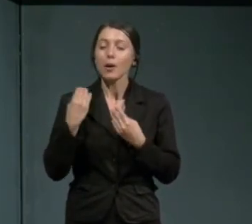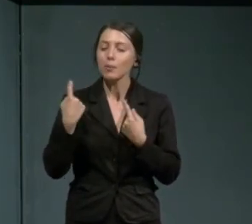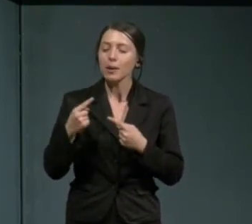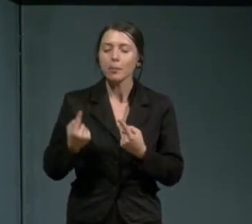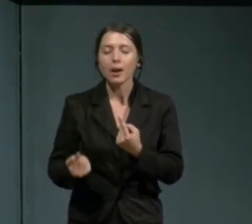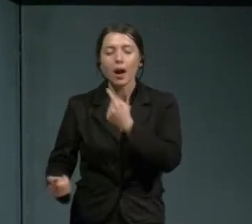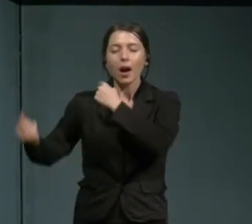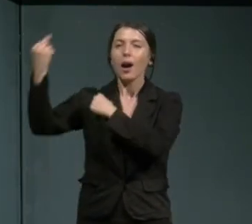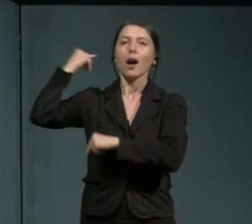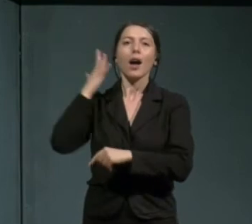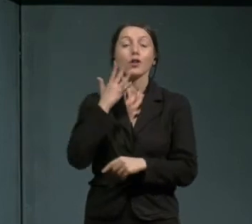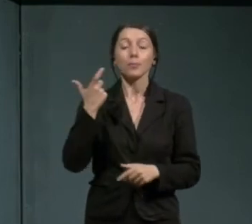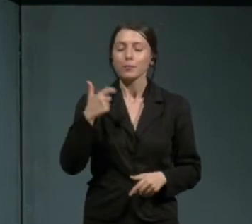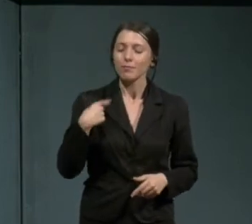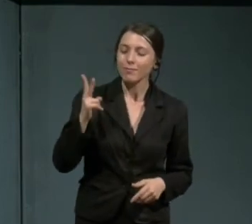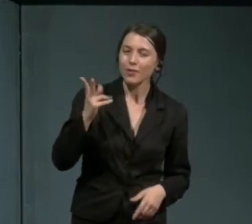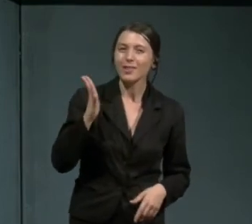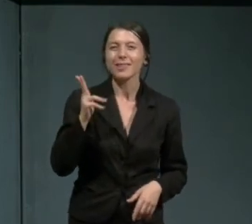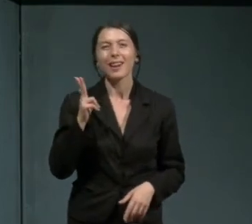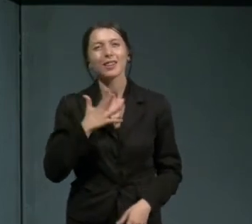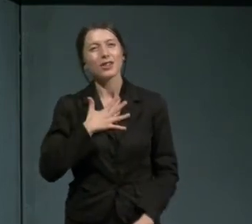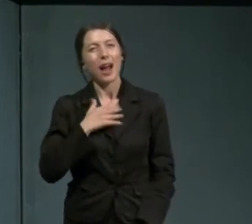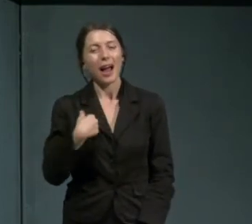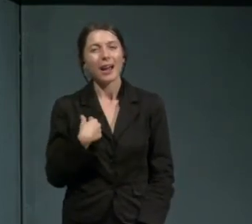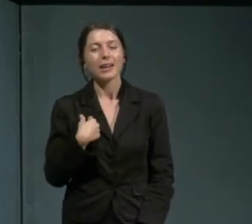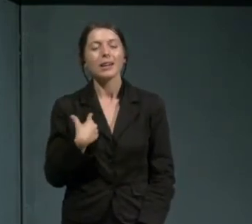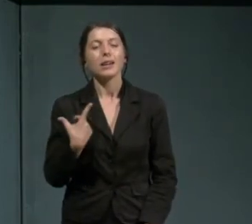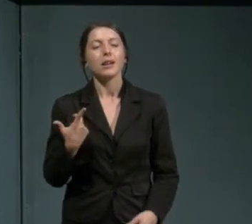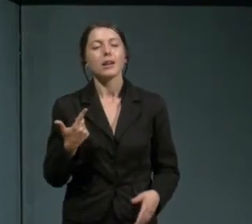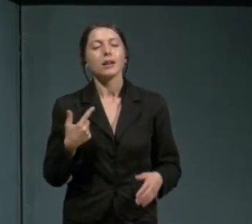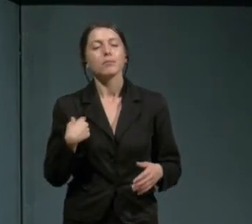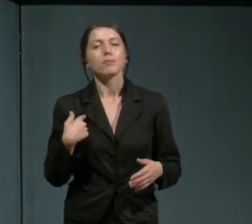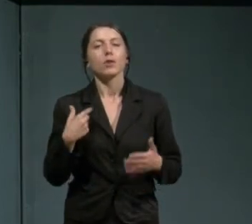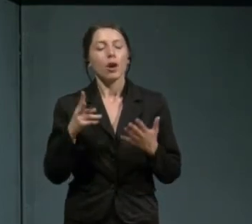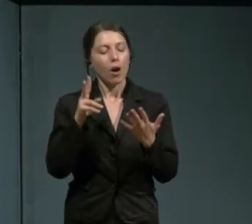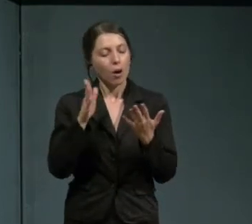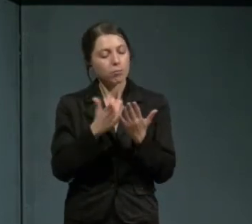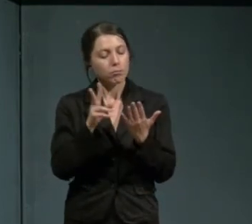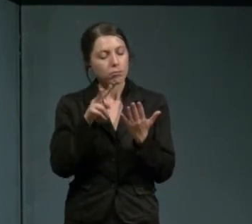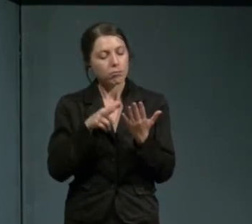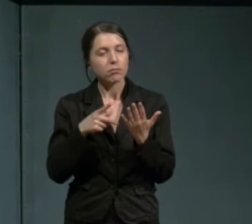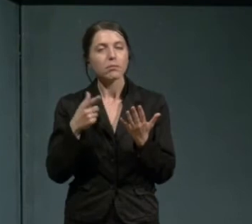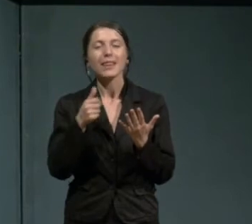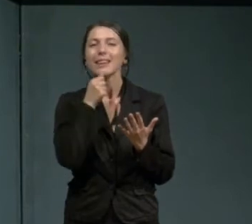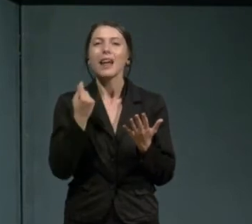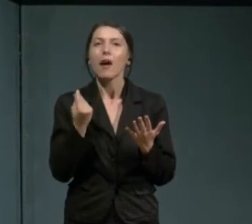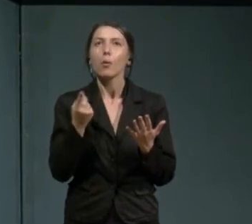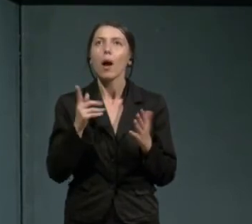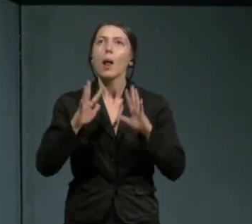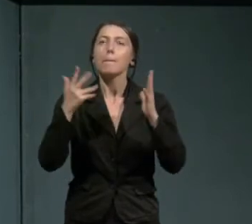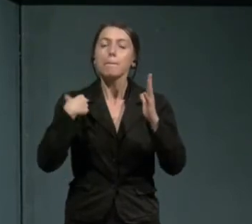perché quando avevo 12 13 anni ho letto per conoscere il mondo per me il